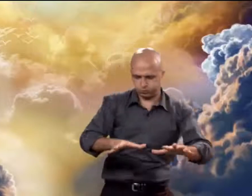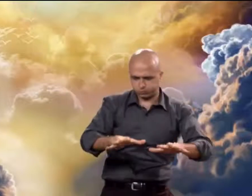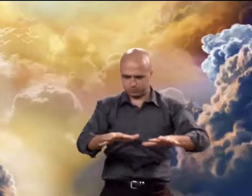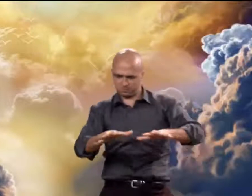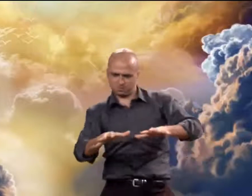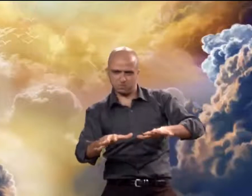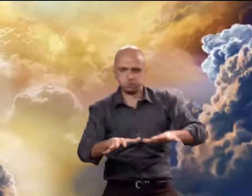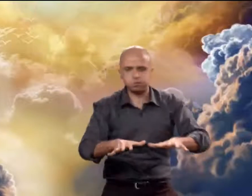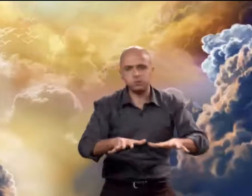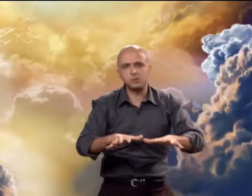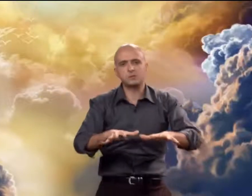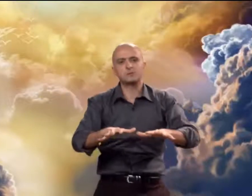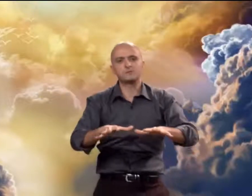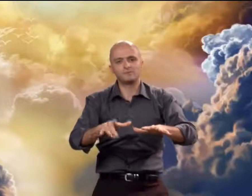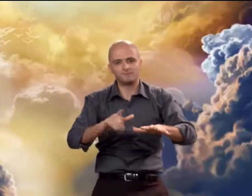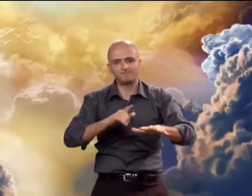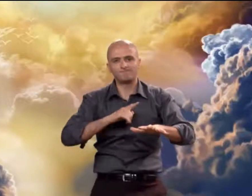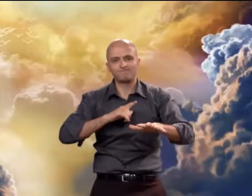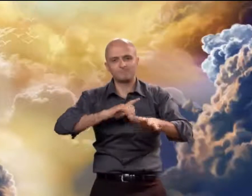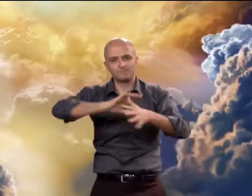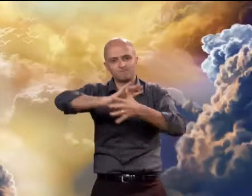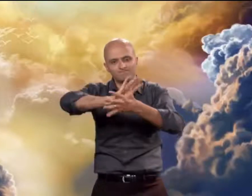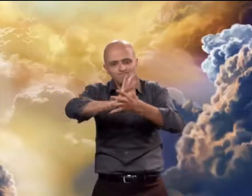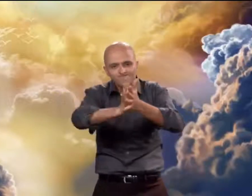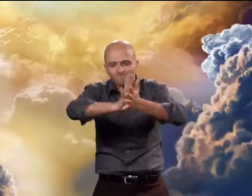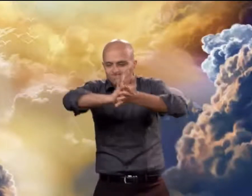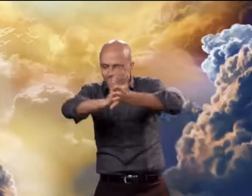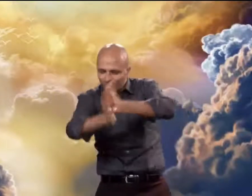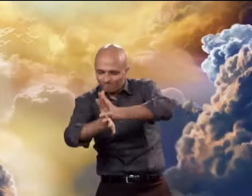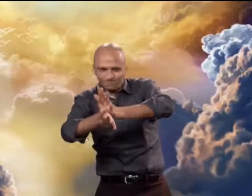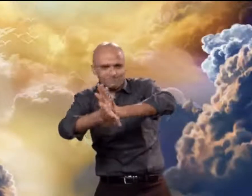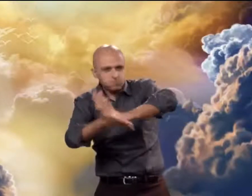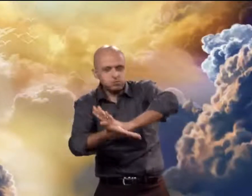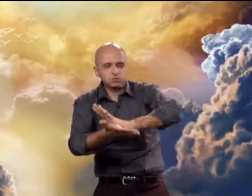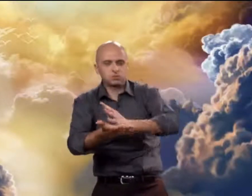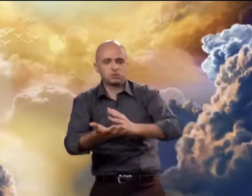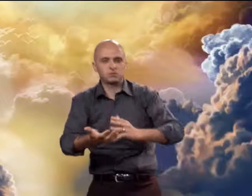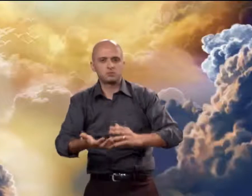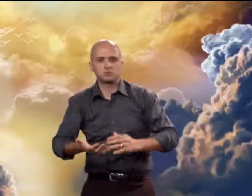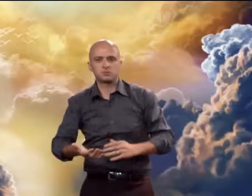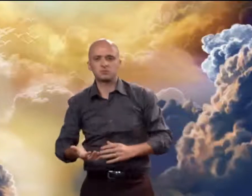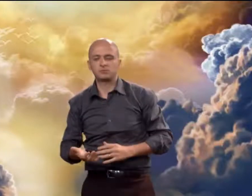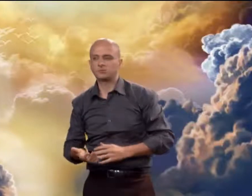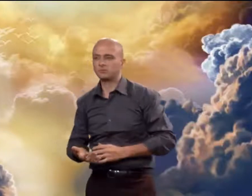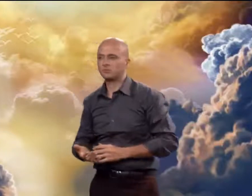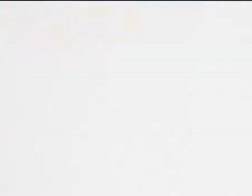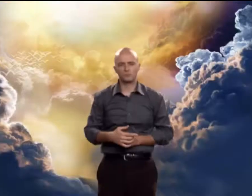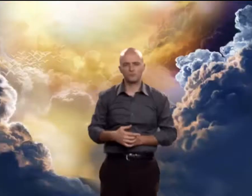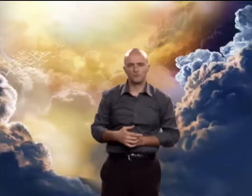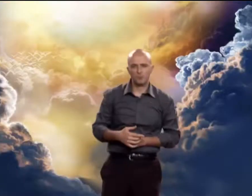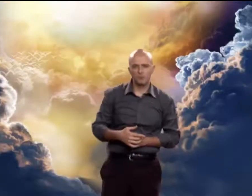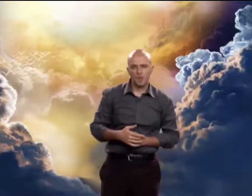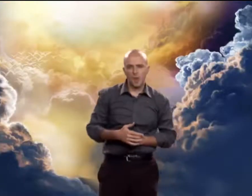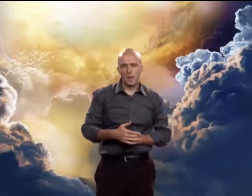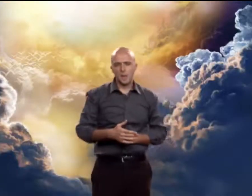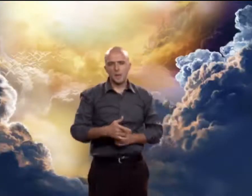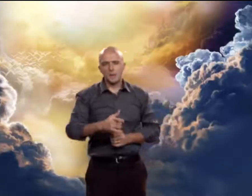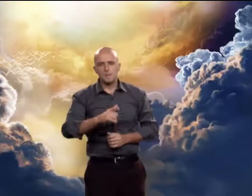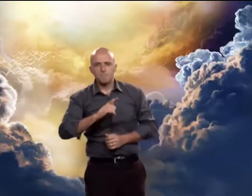espanto, batendo no rosto e no peito, exclamando: misericórdia, é o fim do mundo! Mães esqueciam-se de seus filhos e corriam para qualquer